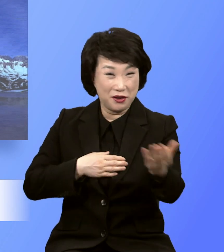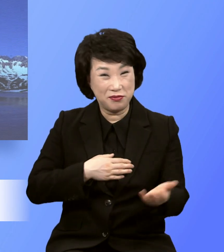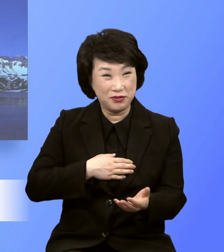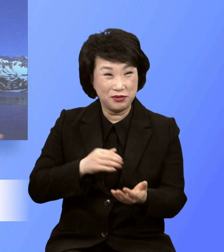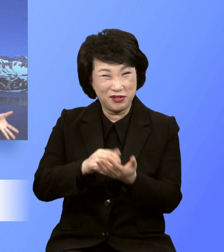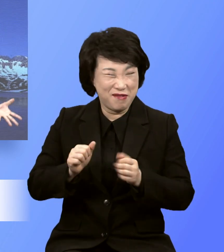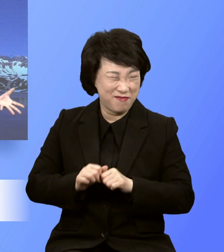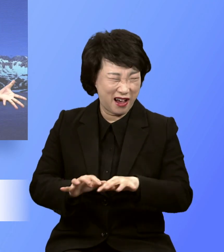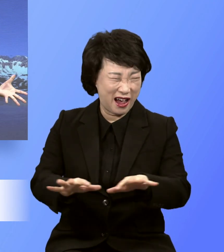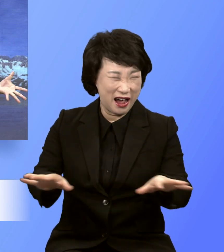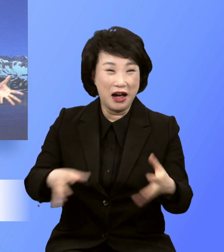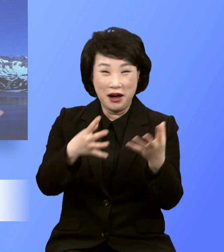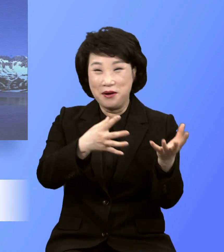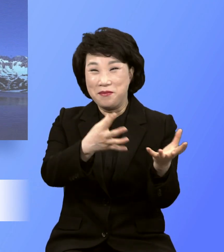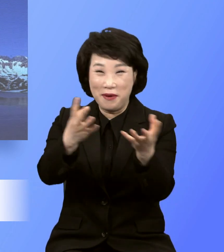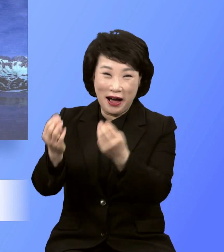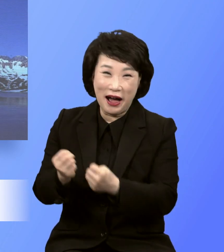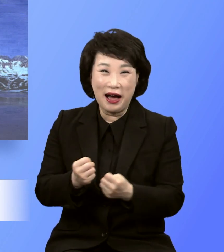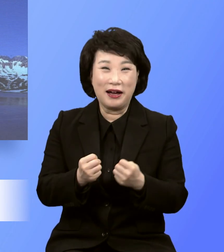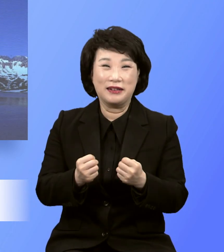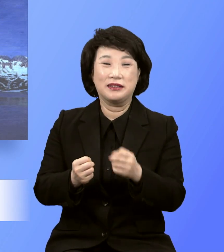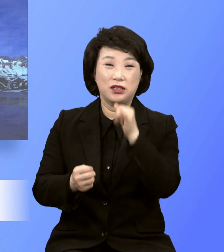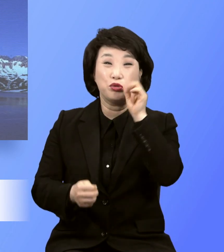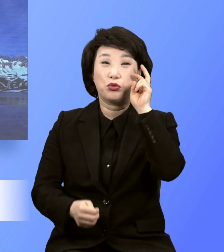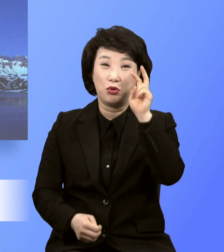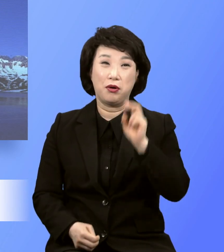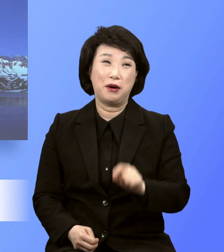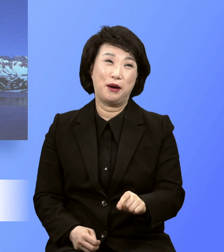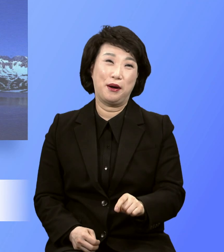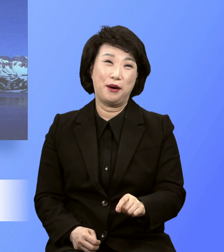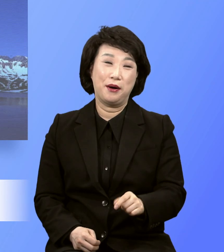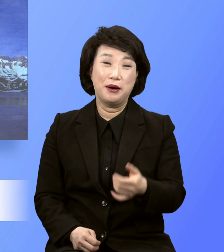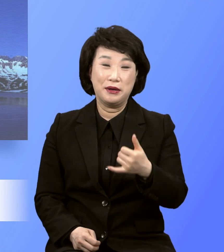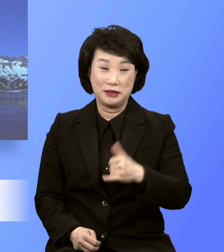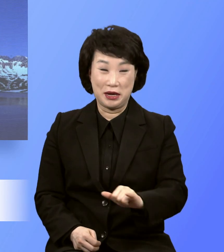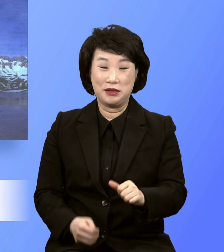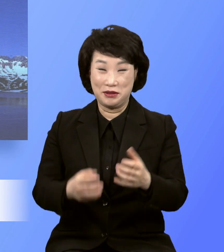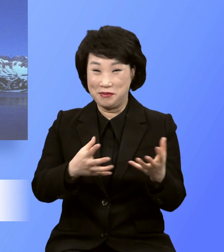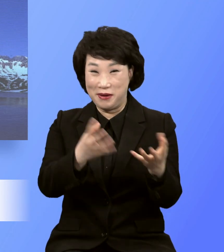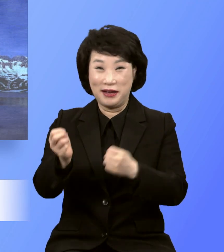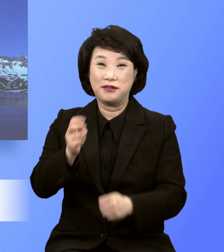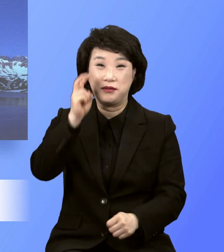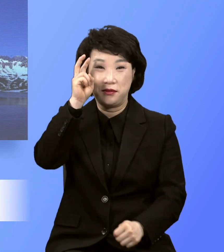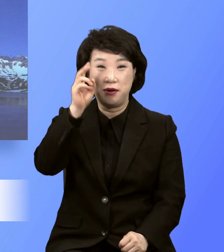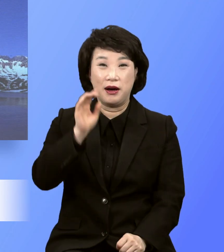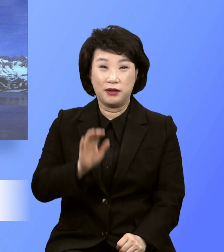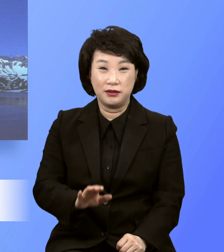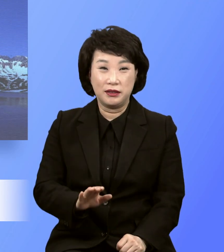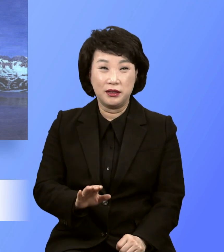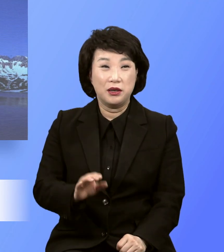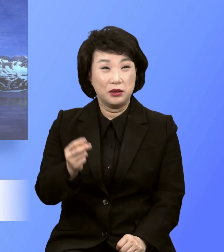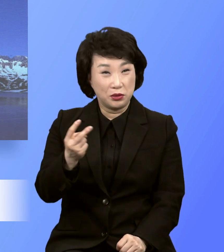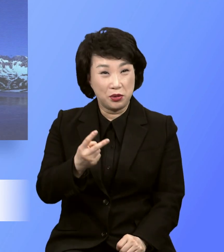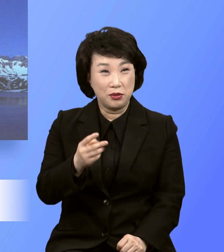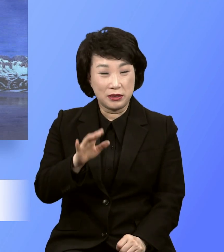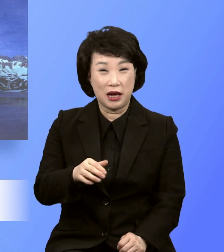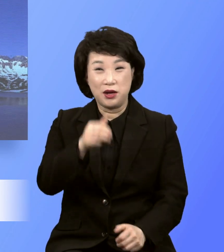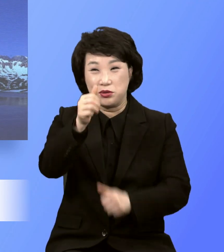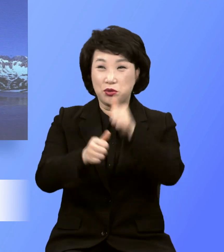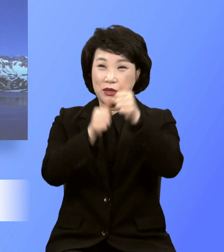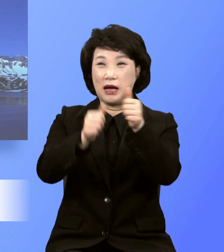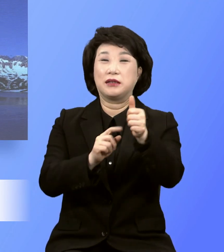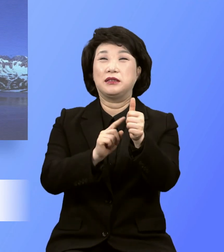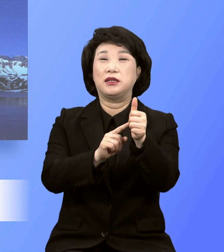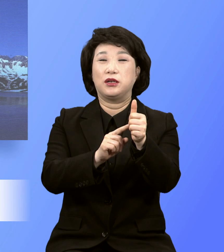많은 자기 수하의 사람들이 많았게요. 자녀들이 많았겠습니까? 그리고